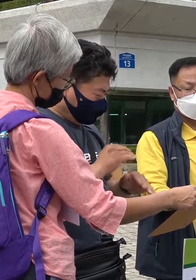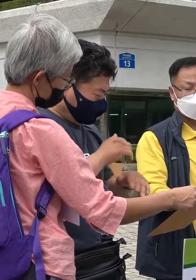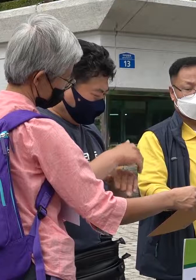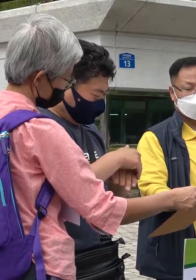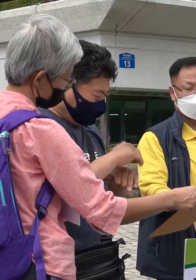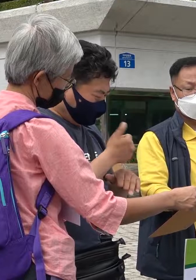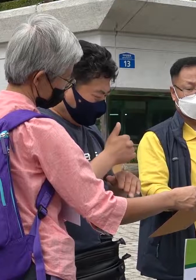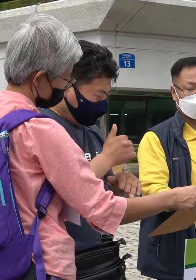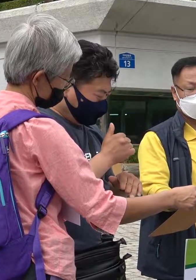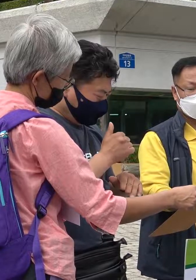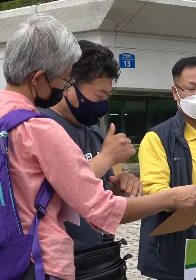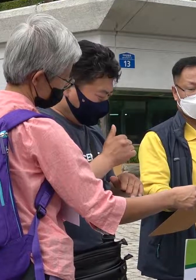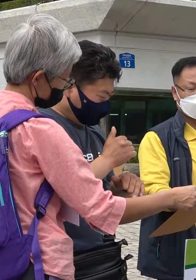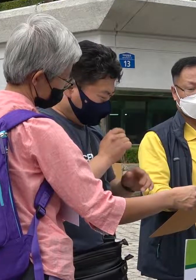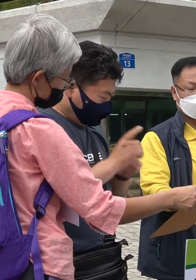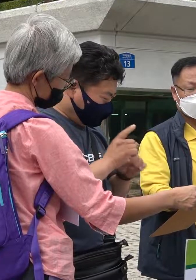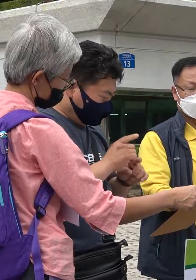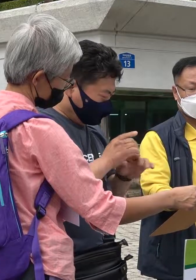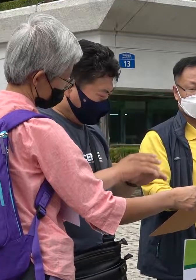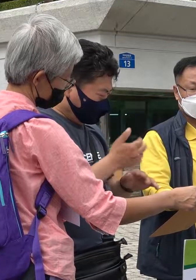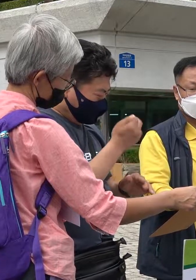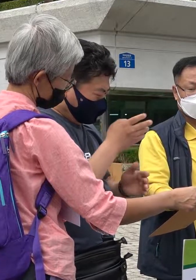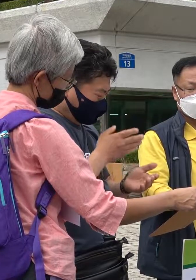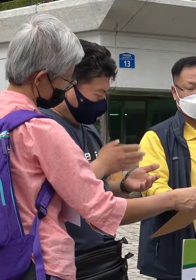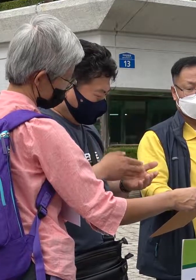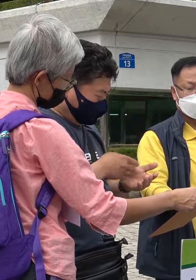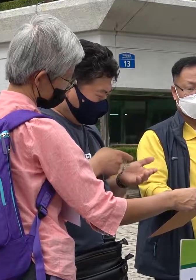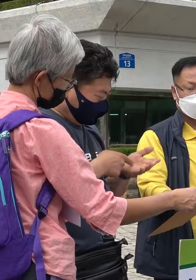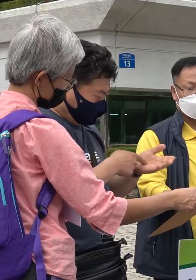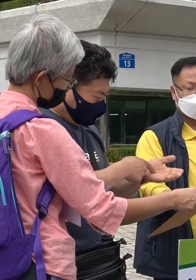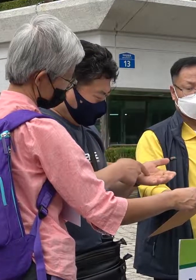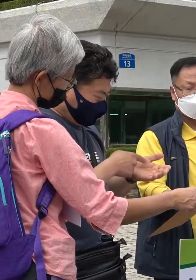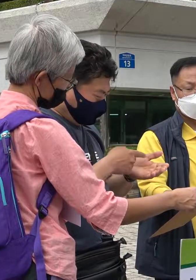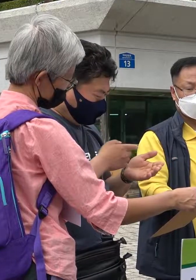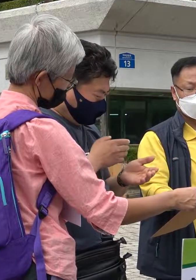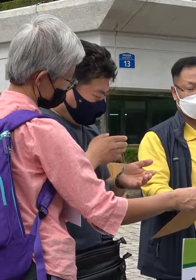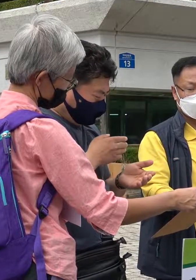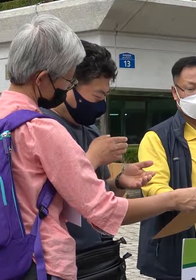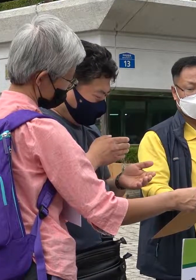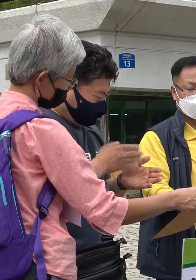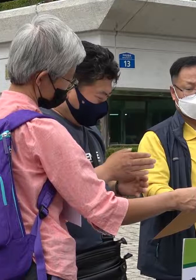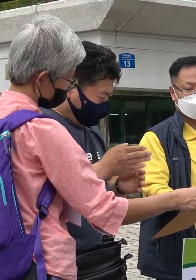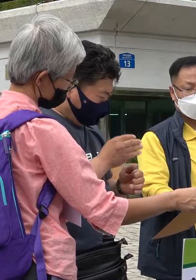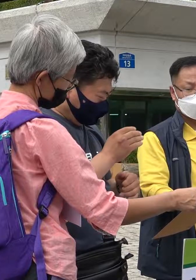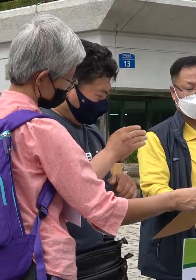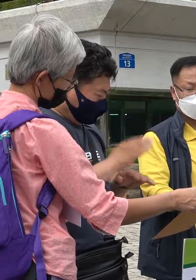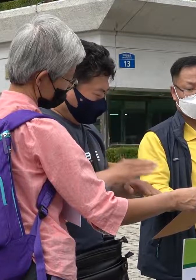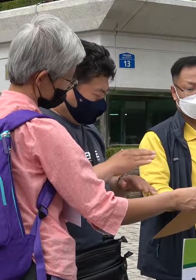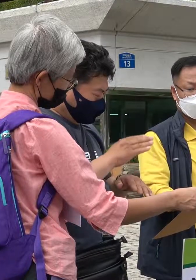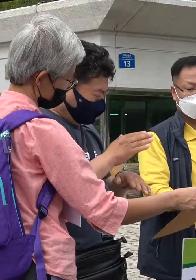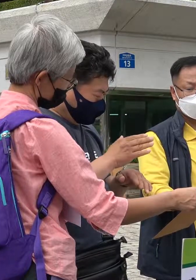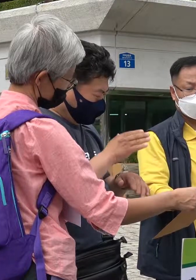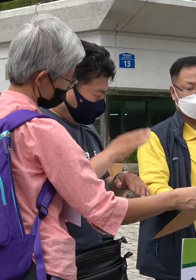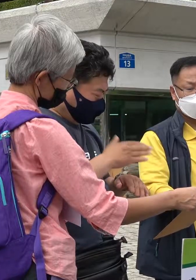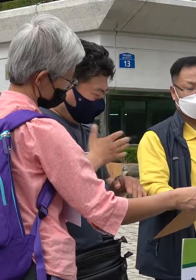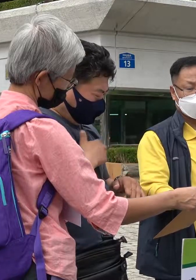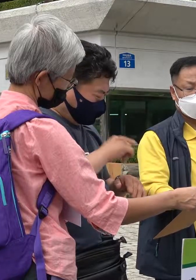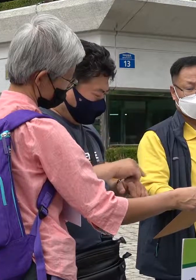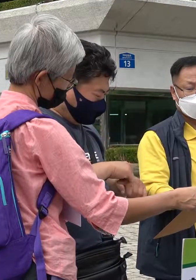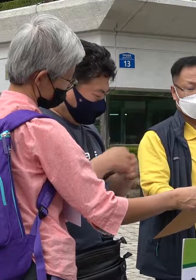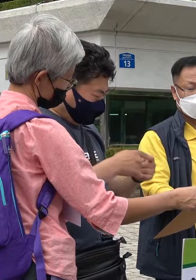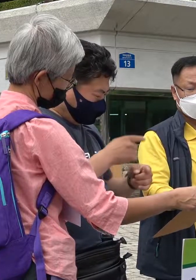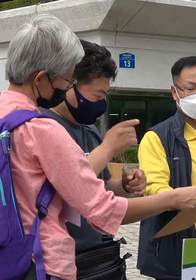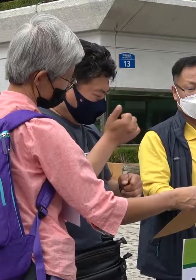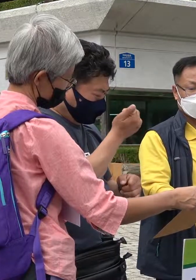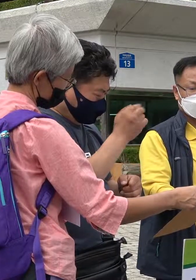그러다 보니까 방송을 볼 때 가장 답답함이 많습니다. 수어 통역이 있긴 하지만 통역을 하는